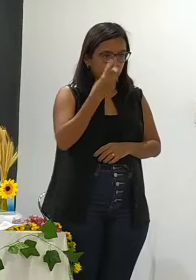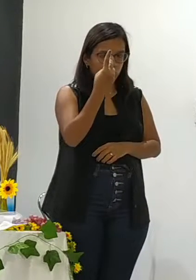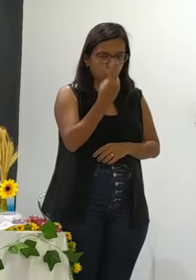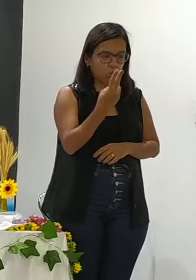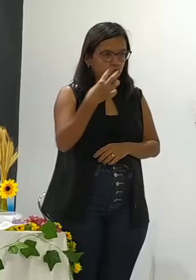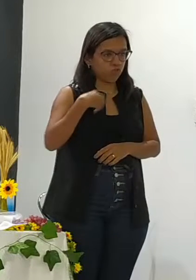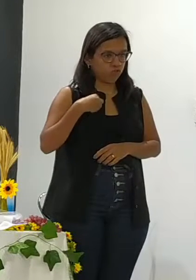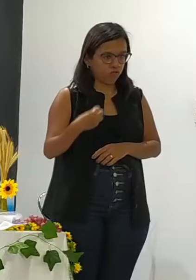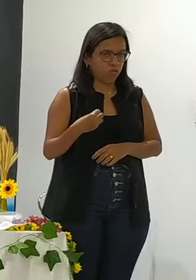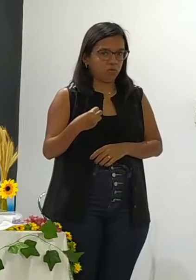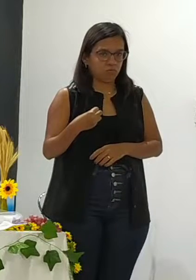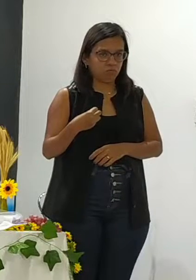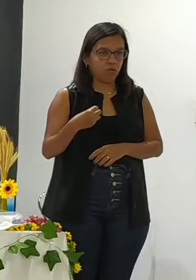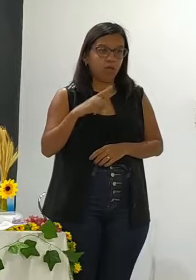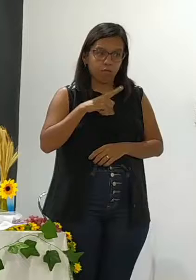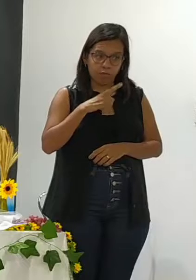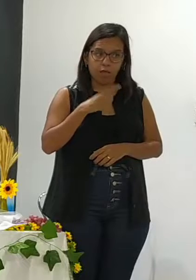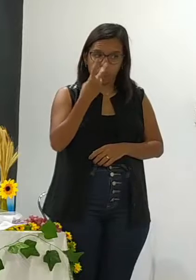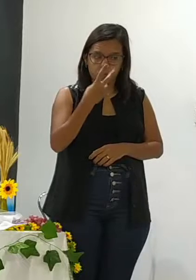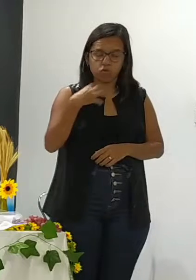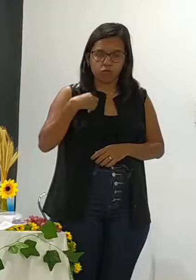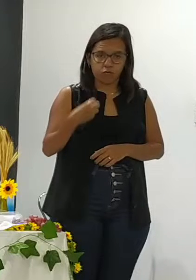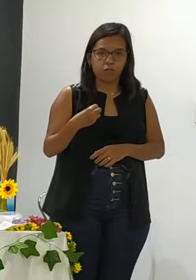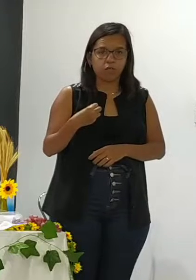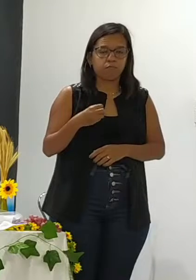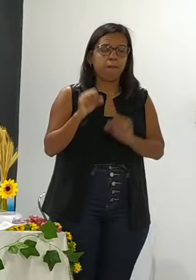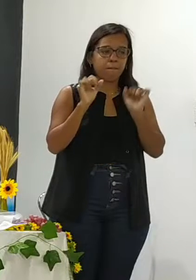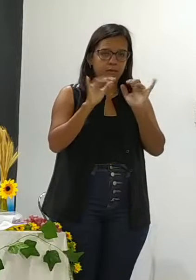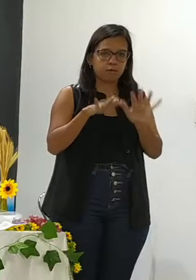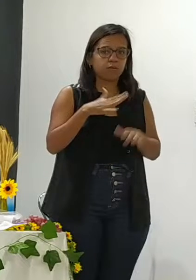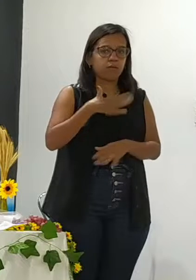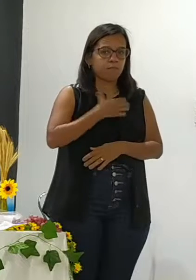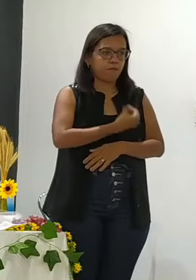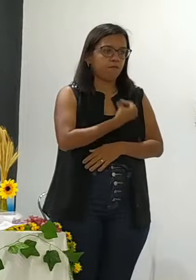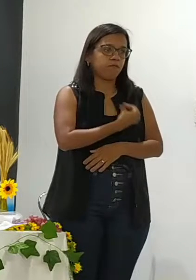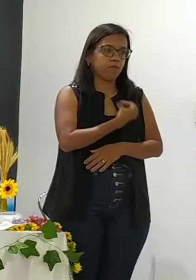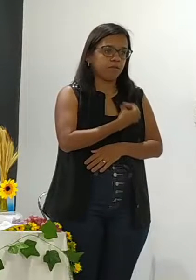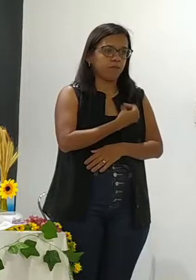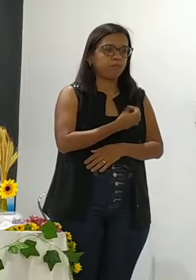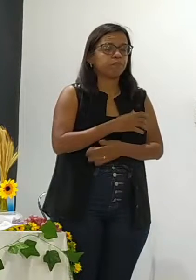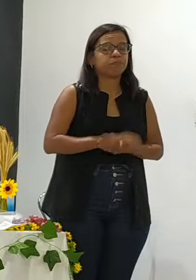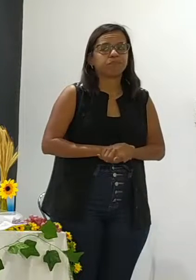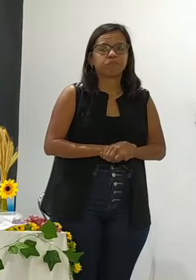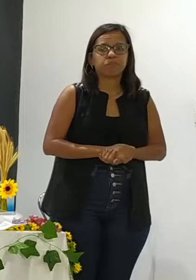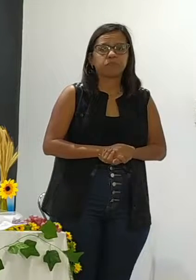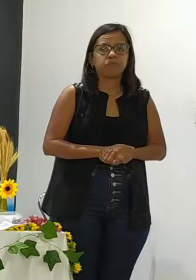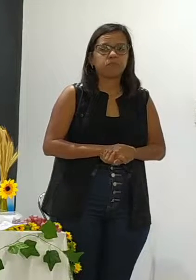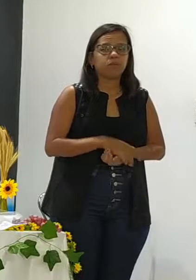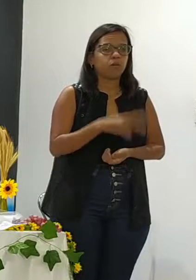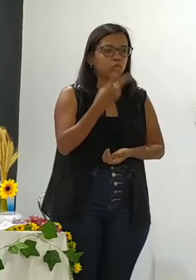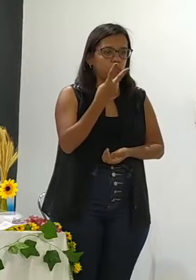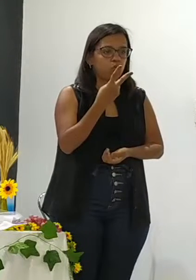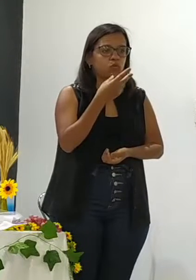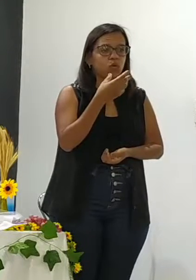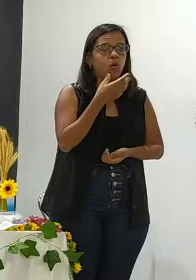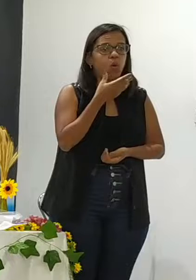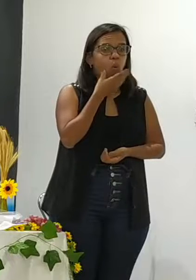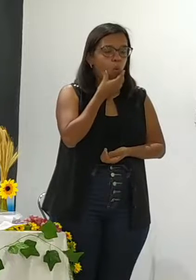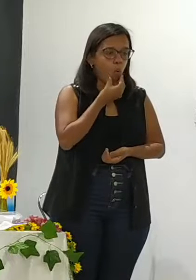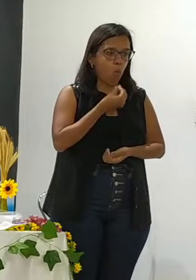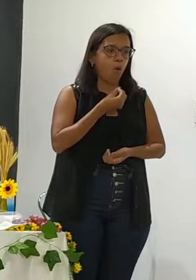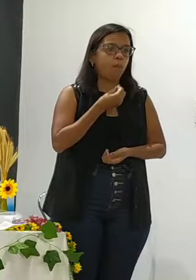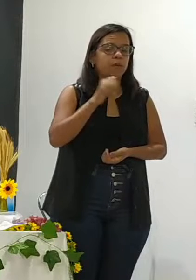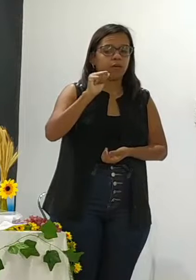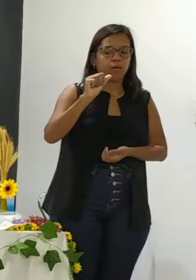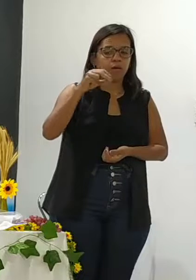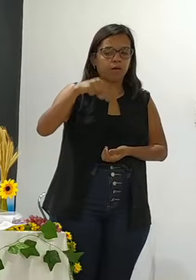filhos, tenho ainda esses 2 filhos, que são uma bênção na minha vida. O Anderson é o mais velho, é diácono lá